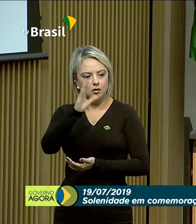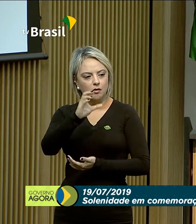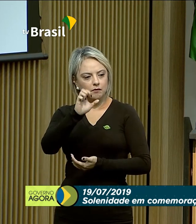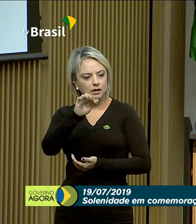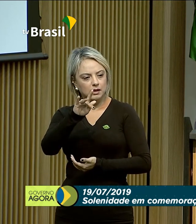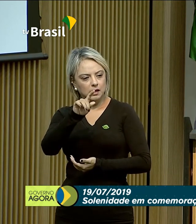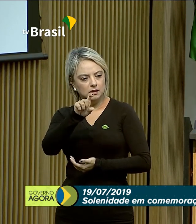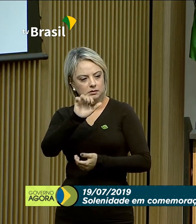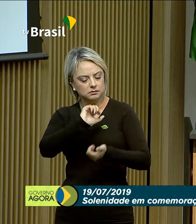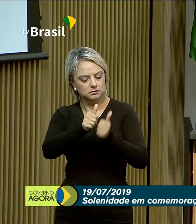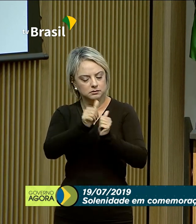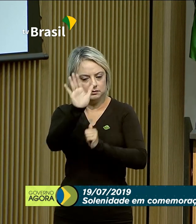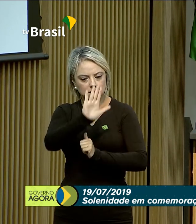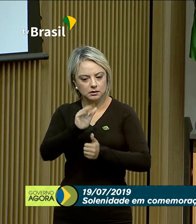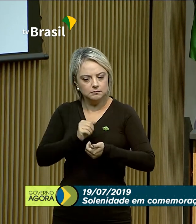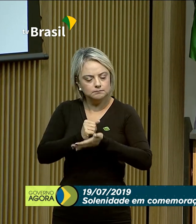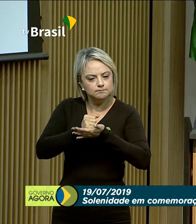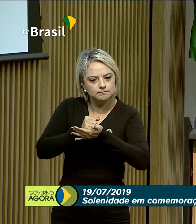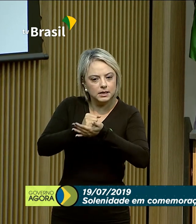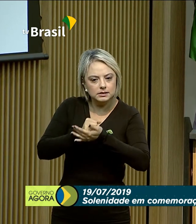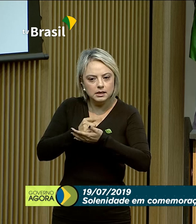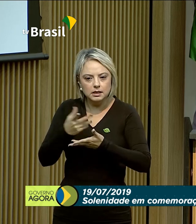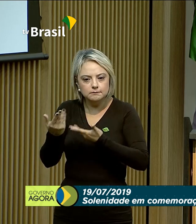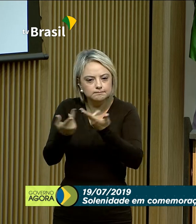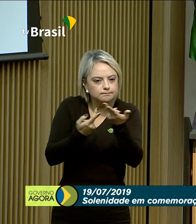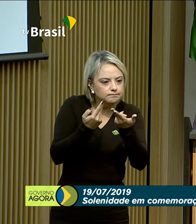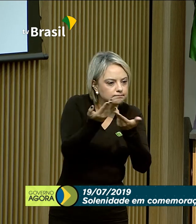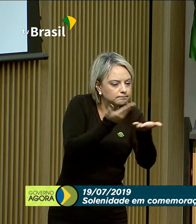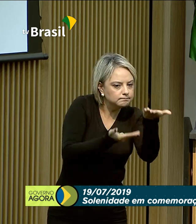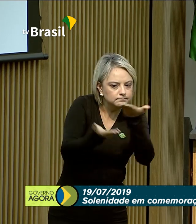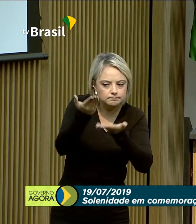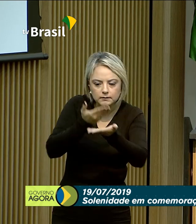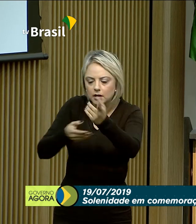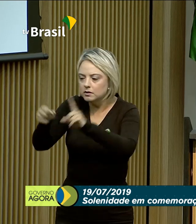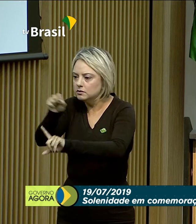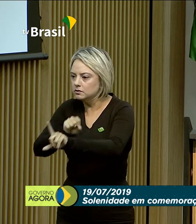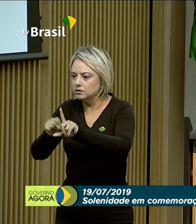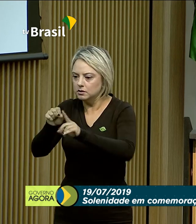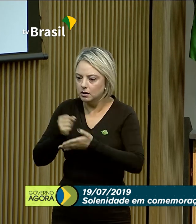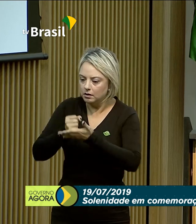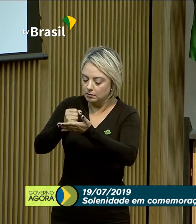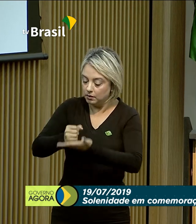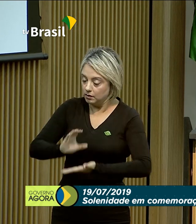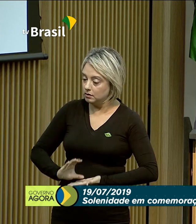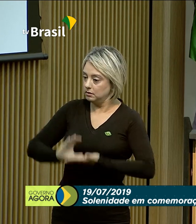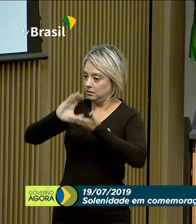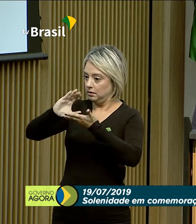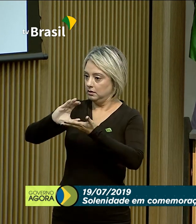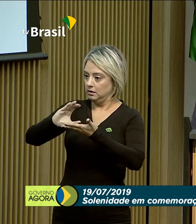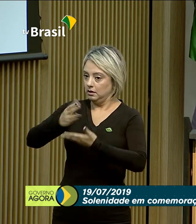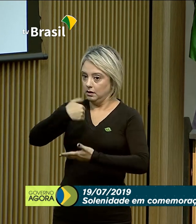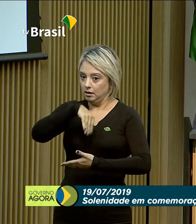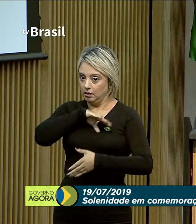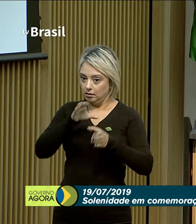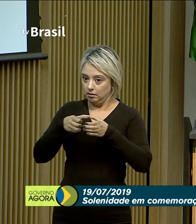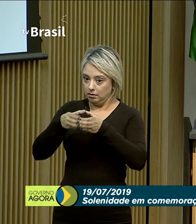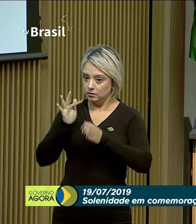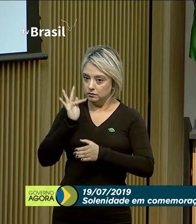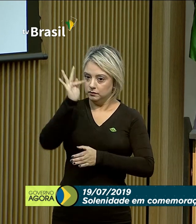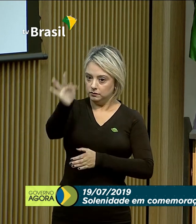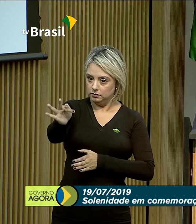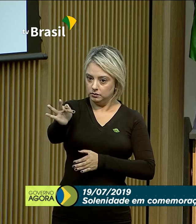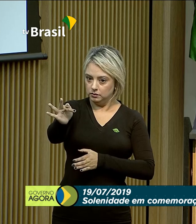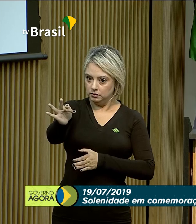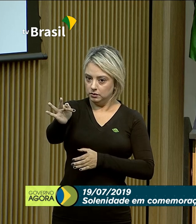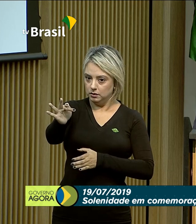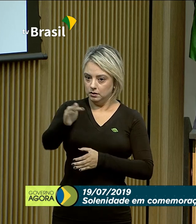Brasileira de Futebol uma parceria bem estreita, de cunho eminentemente social e de apoio à cidadania, o nosso Seleções do Futuro e